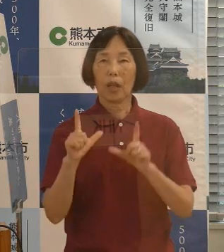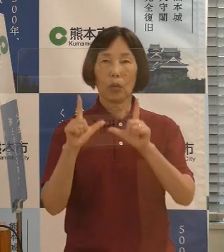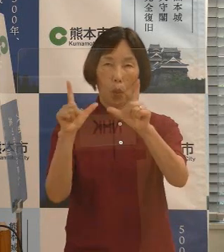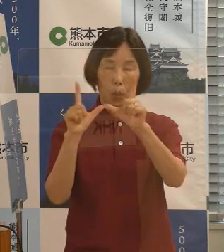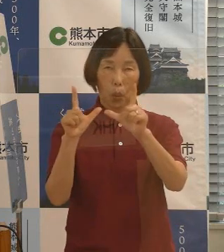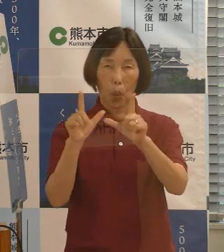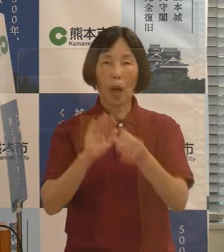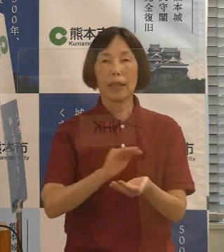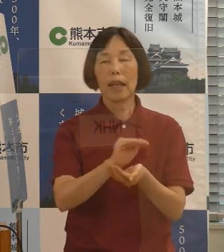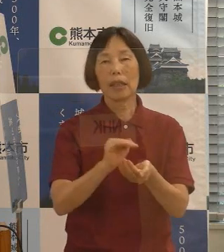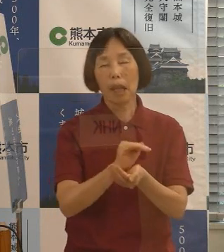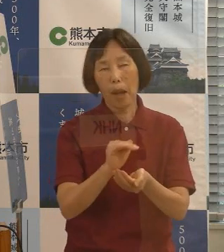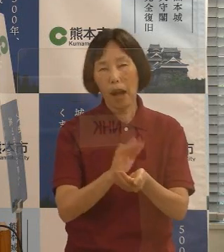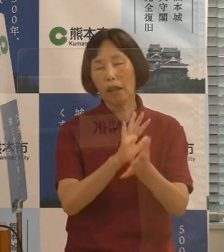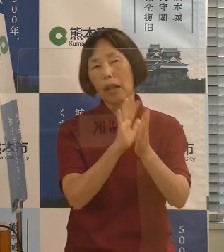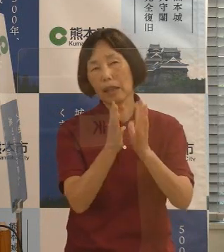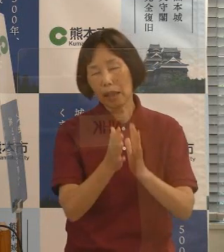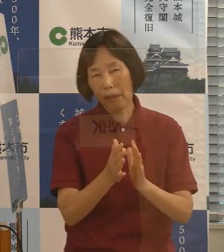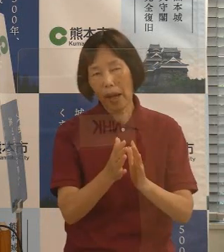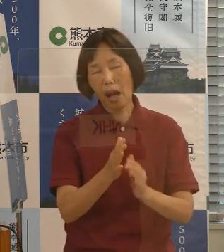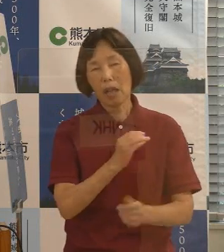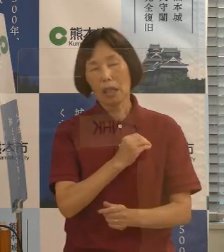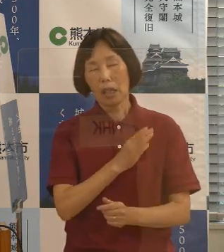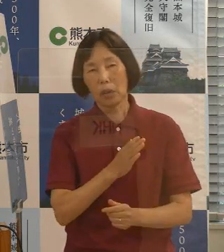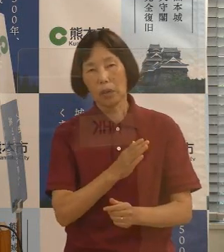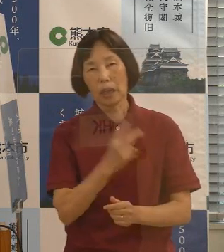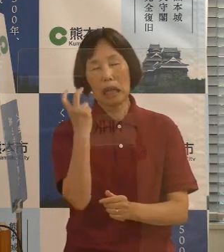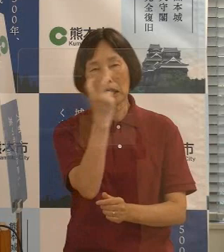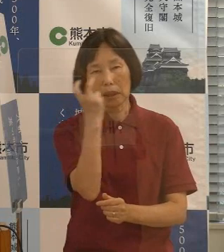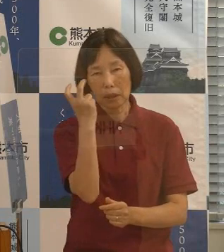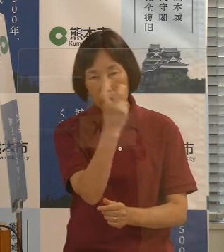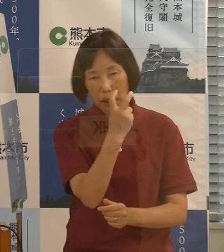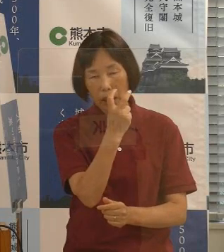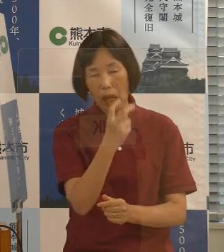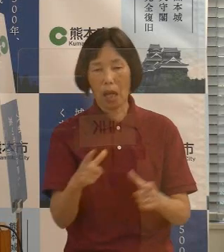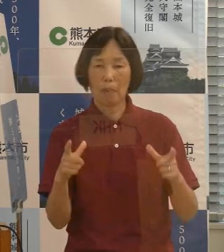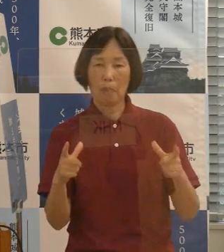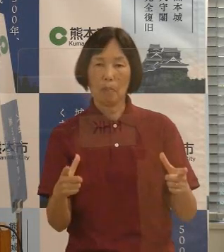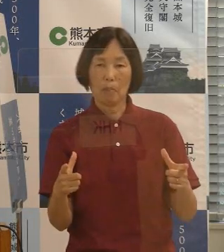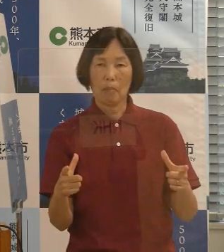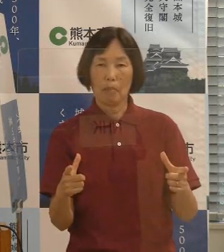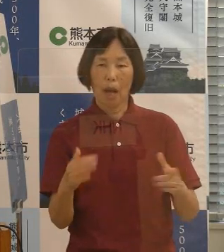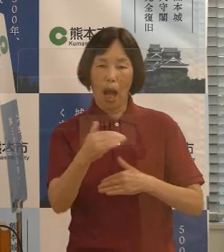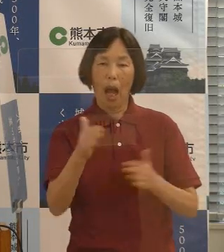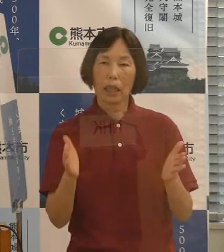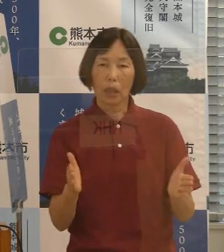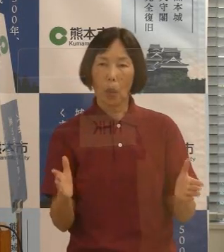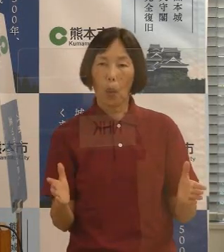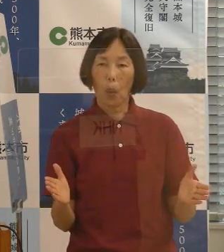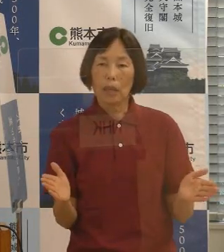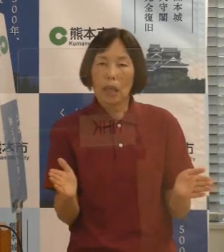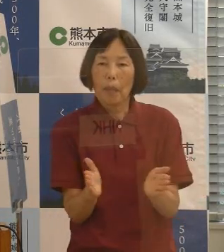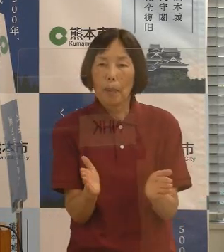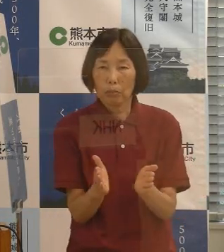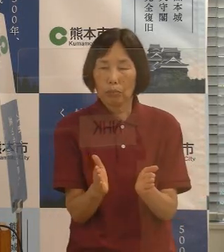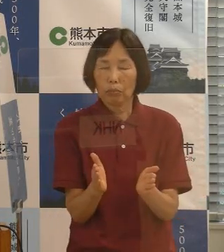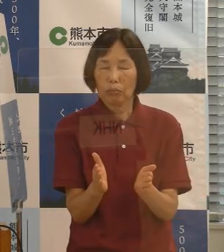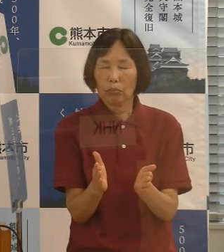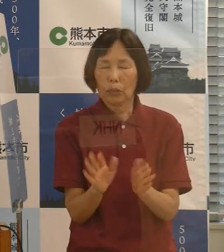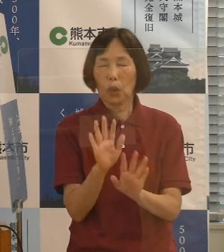県なんかでは積極的疫学調査 の規模の縮小というか、 はい、 まあ、そこにせざるを得ない